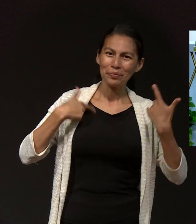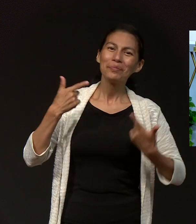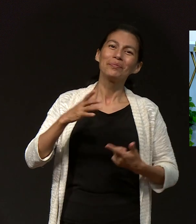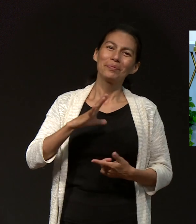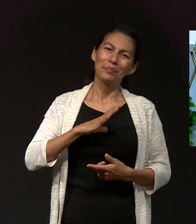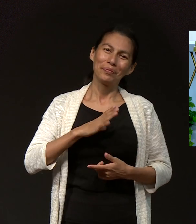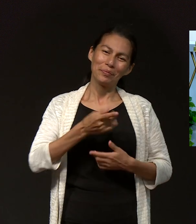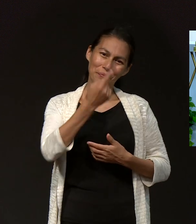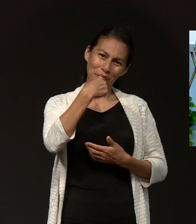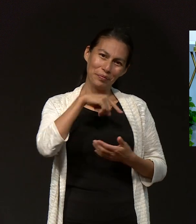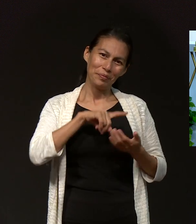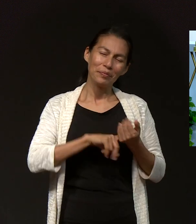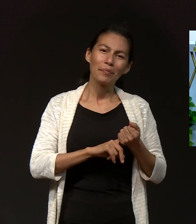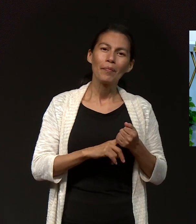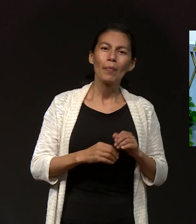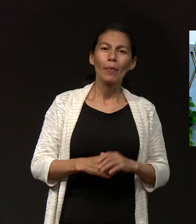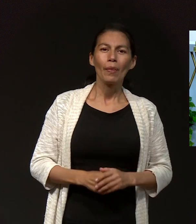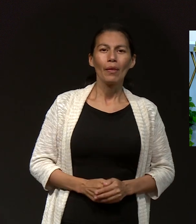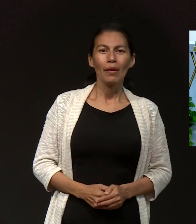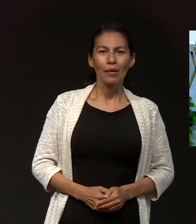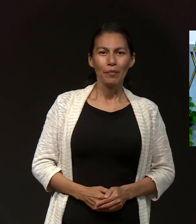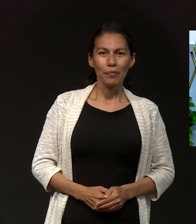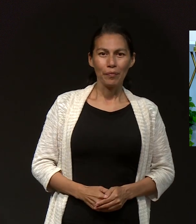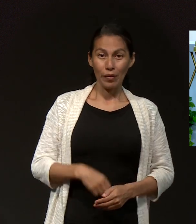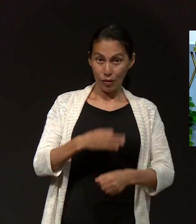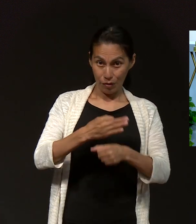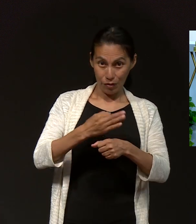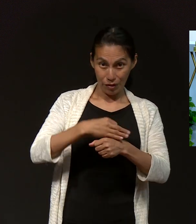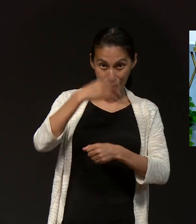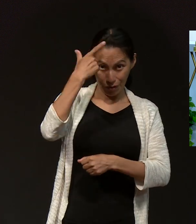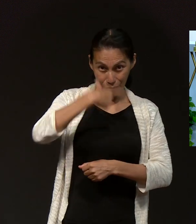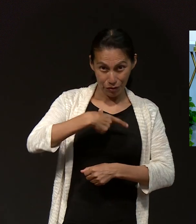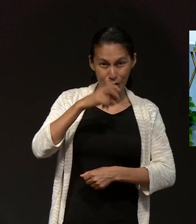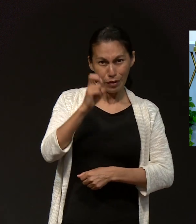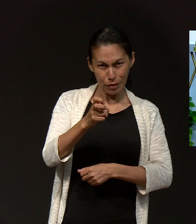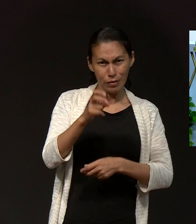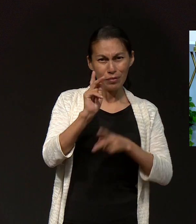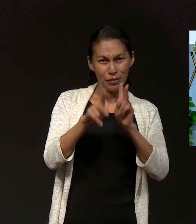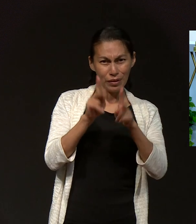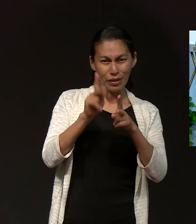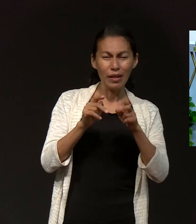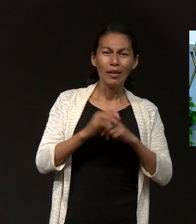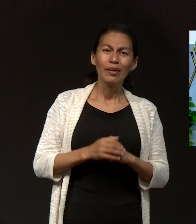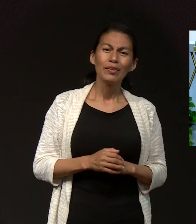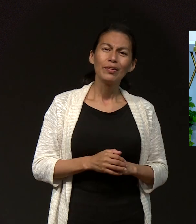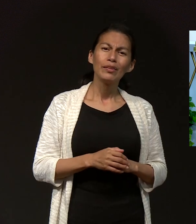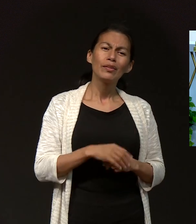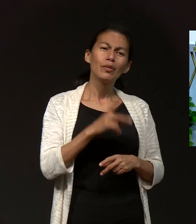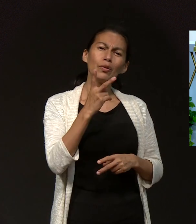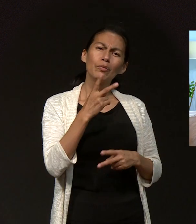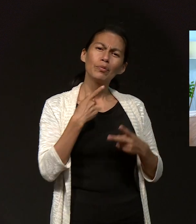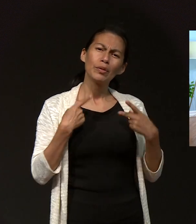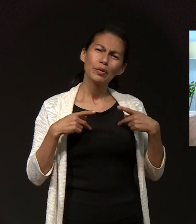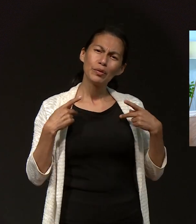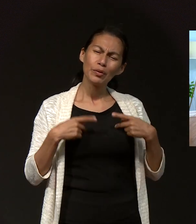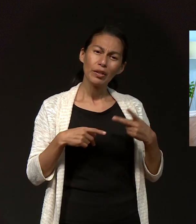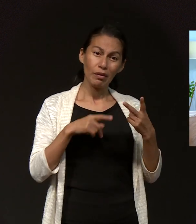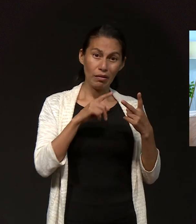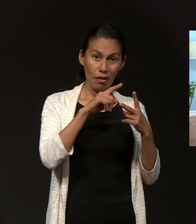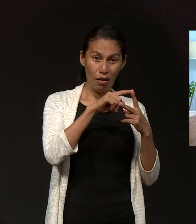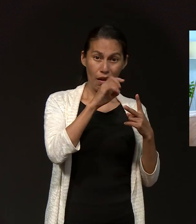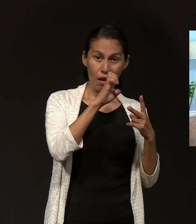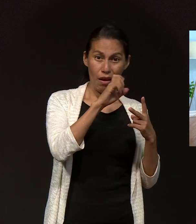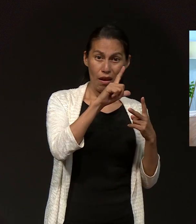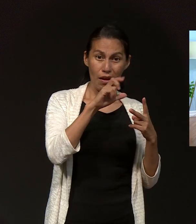gozo. Esta noche platicaremos precisamente de esto con Elizabeth y Neftalí, que